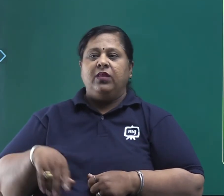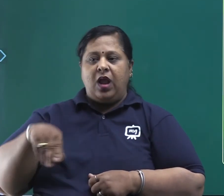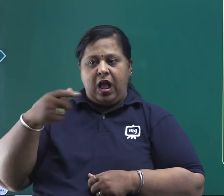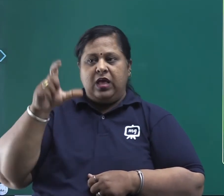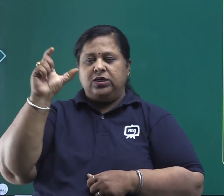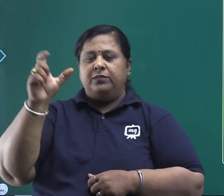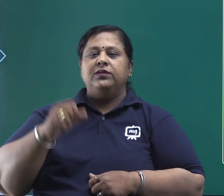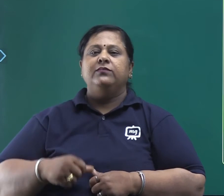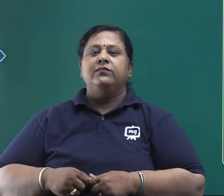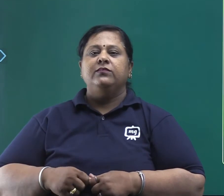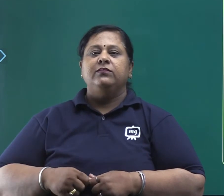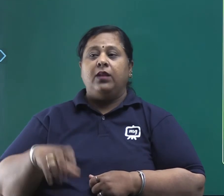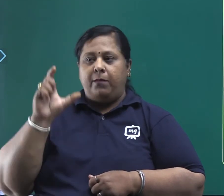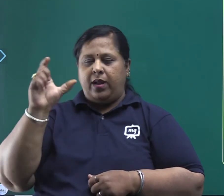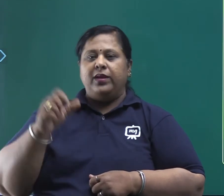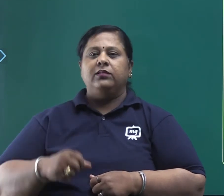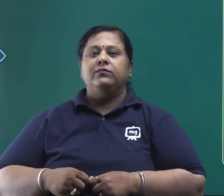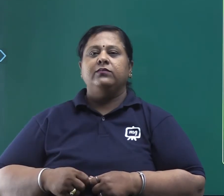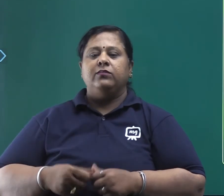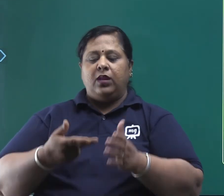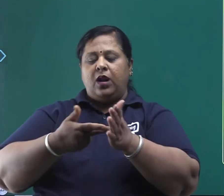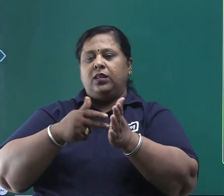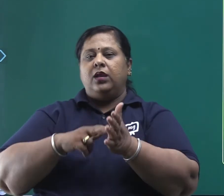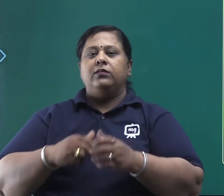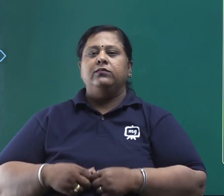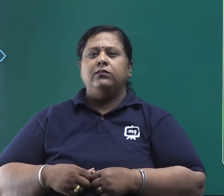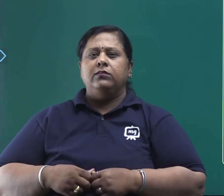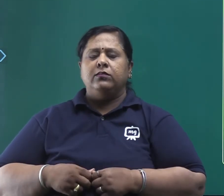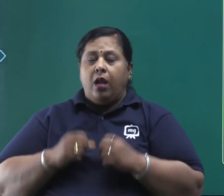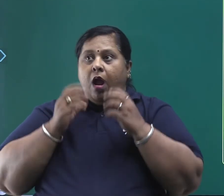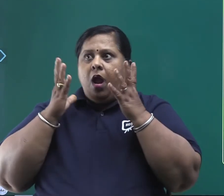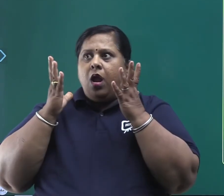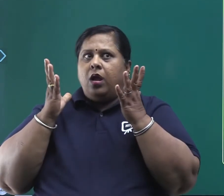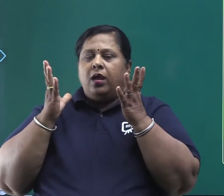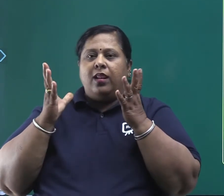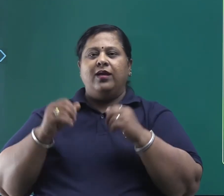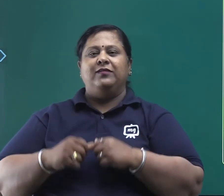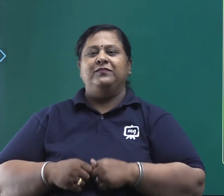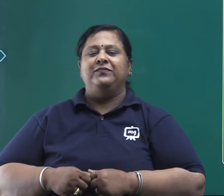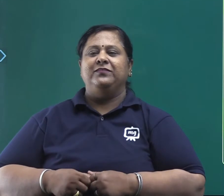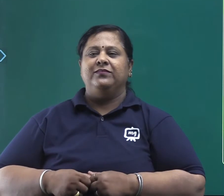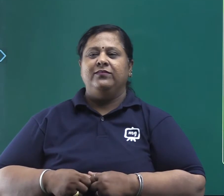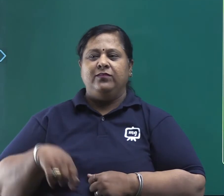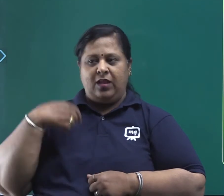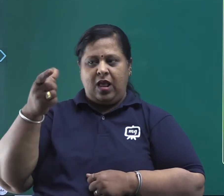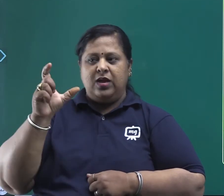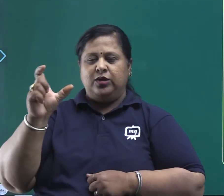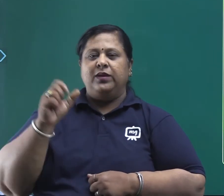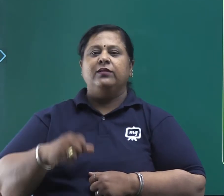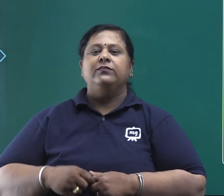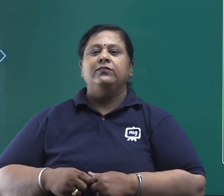आगे का शब्द भ्रमित, अर्थ होगा हैरान। आगे का शब्द